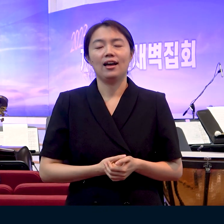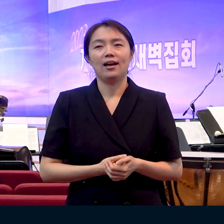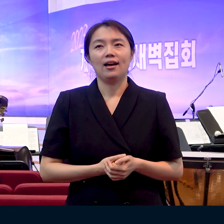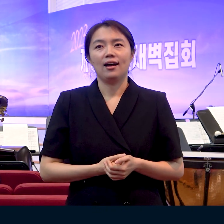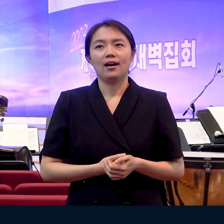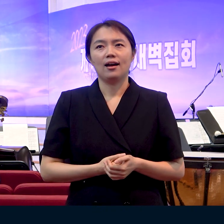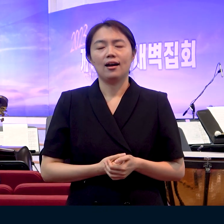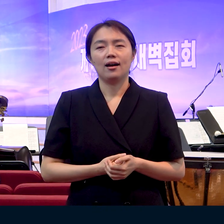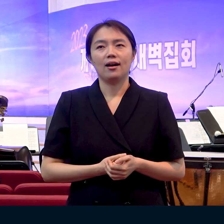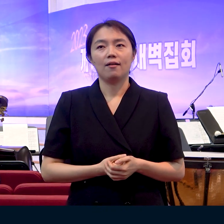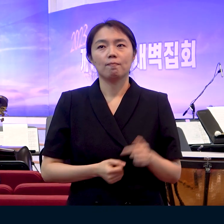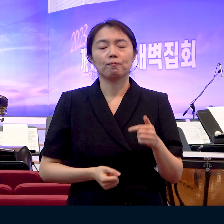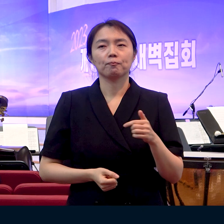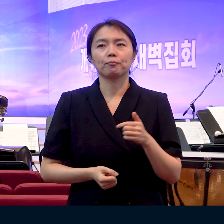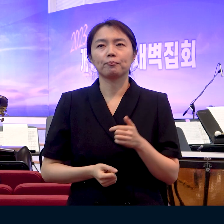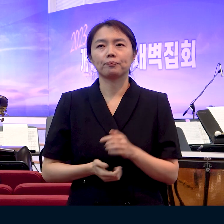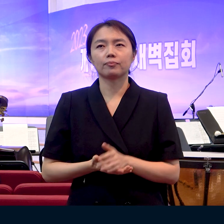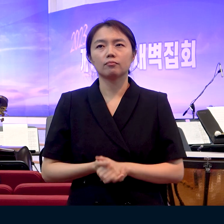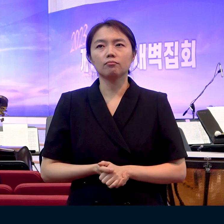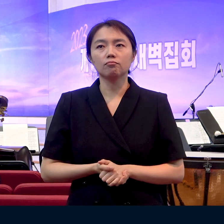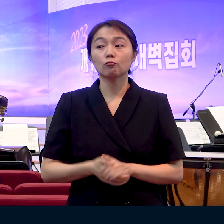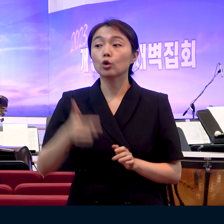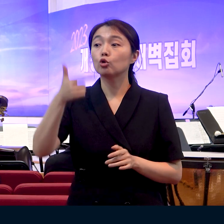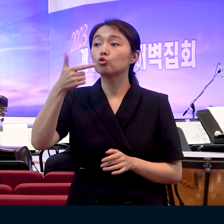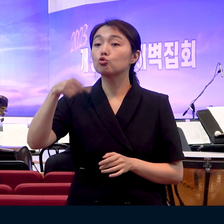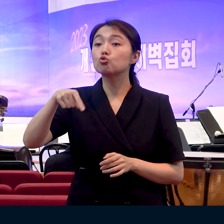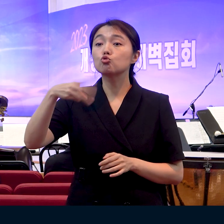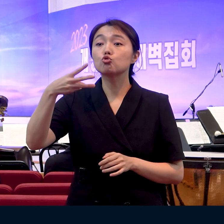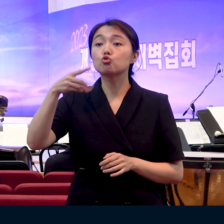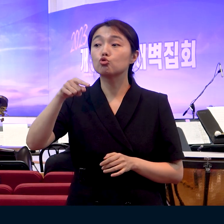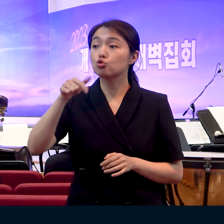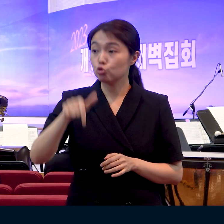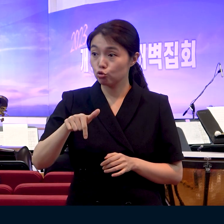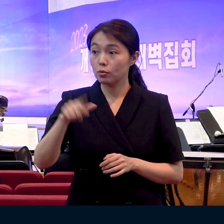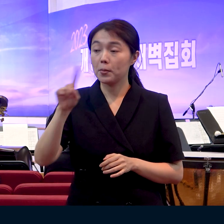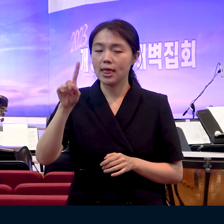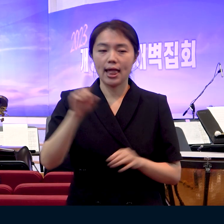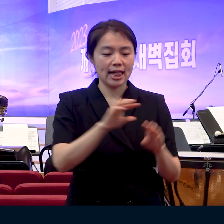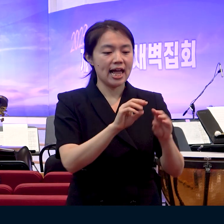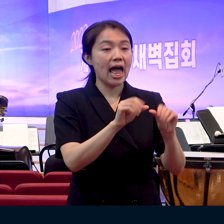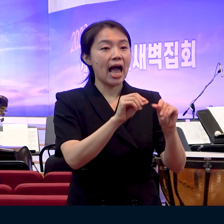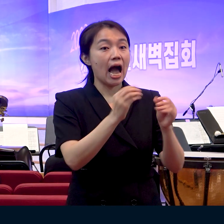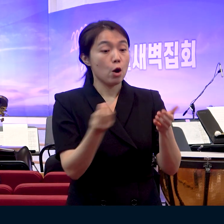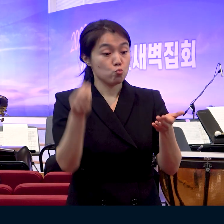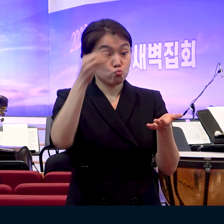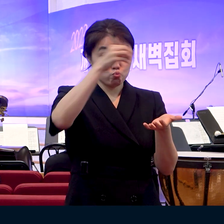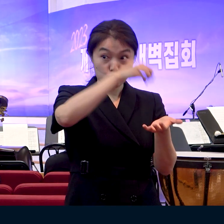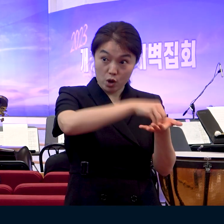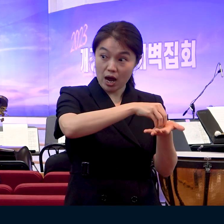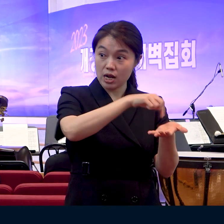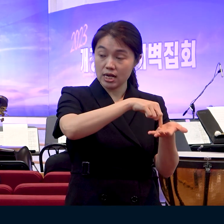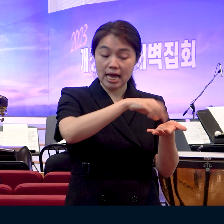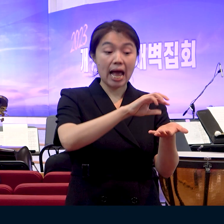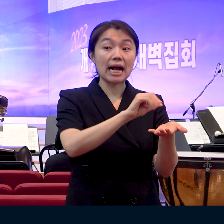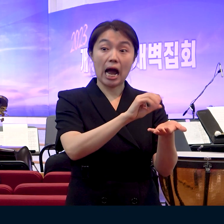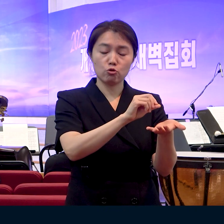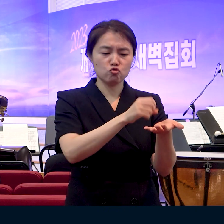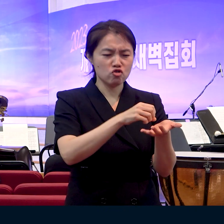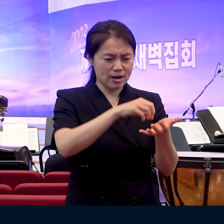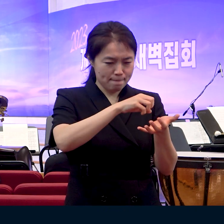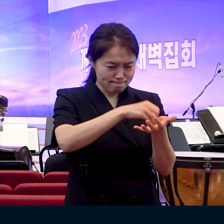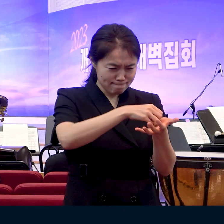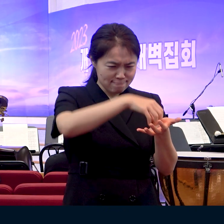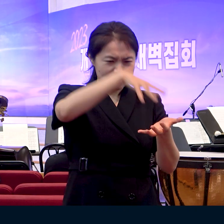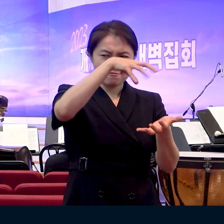그러면서 이런 생각이 드는 거예요. 누룩은요, 가루 속에 들어가면요, 그 가루가 다